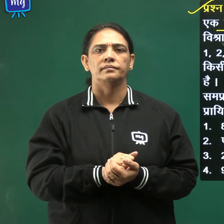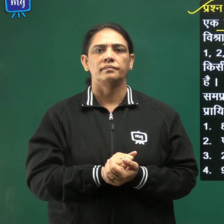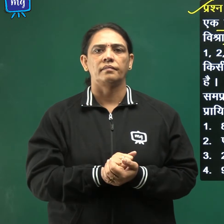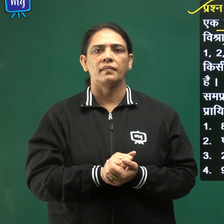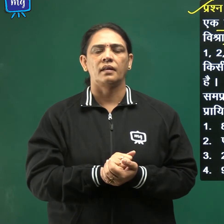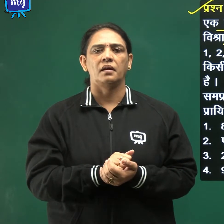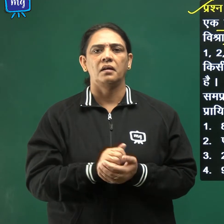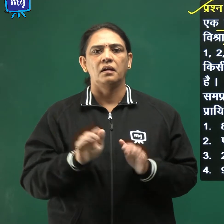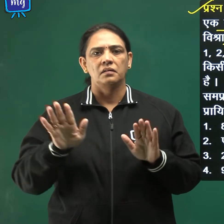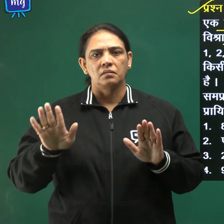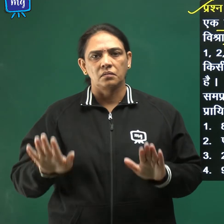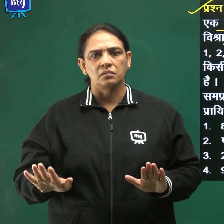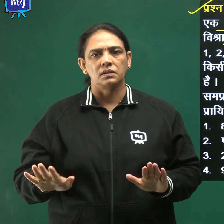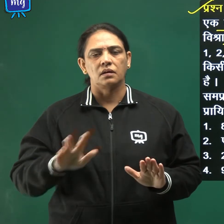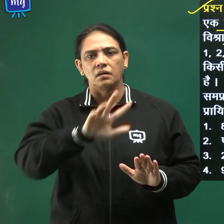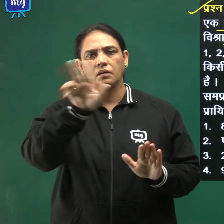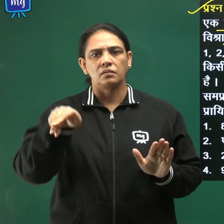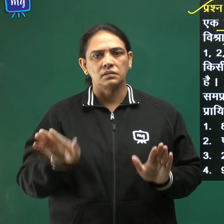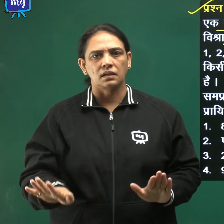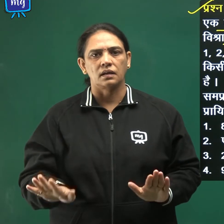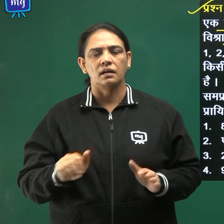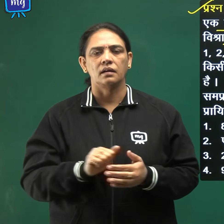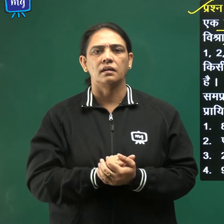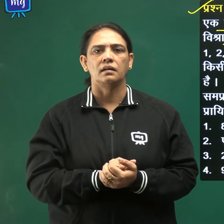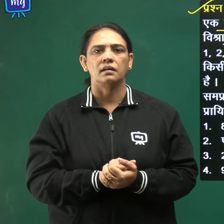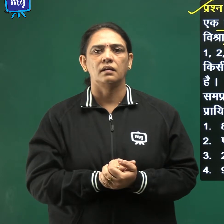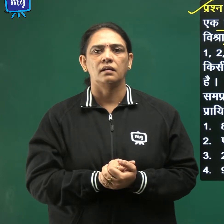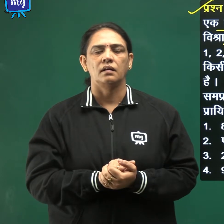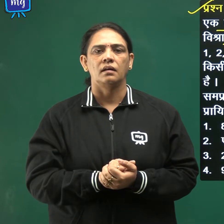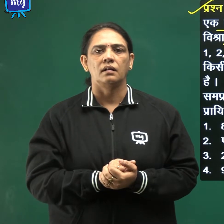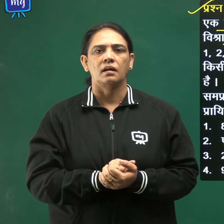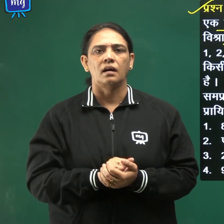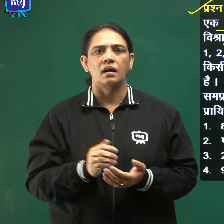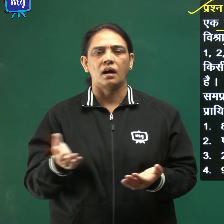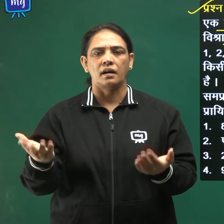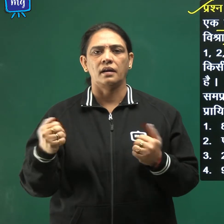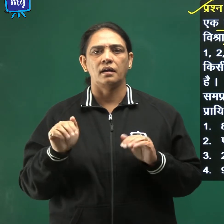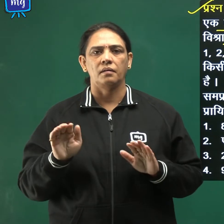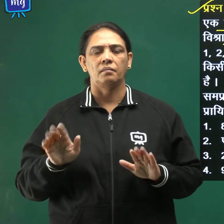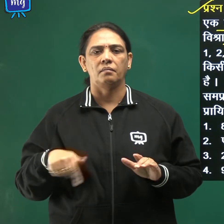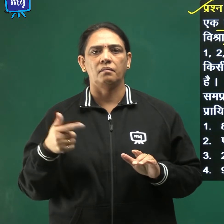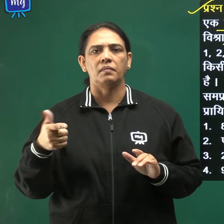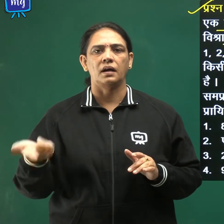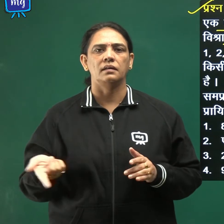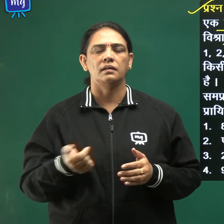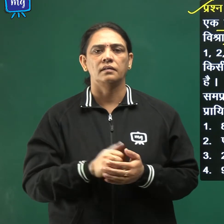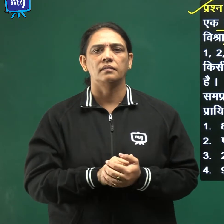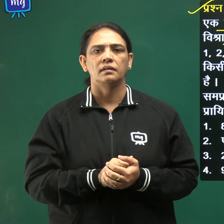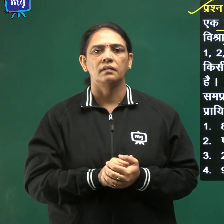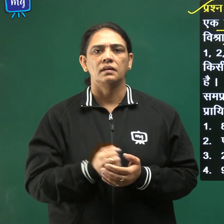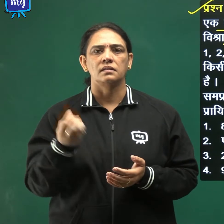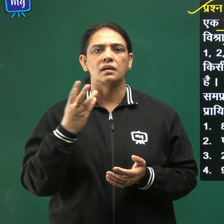कि मिश्रा में हुआ था में आने के बाद की